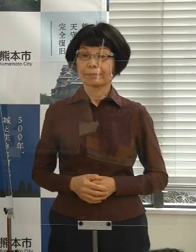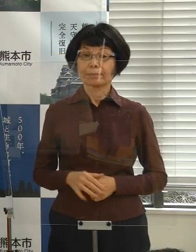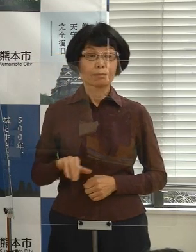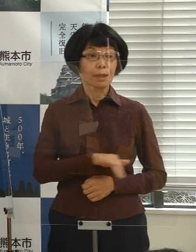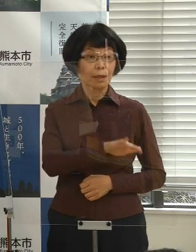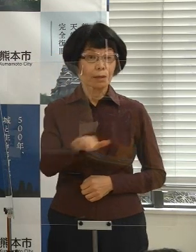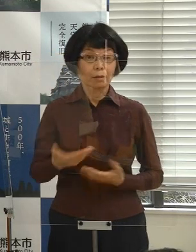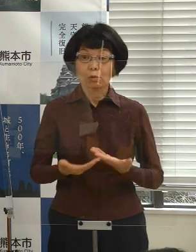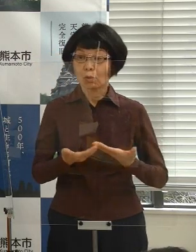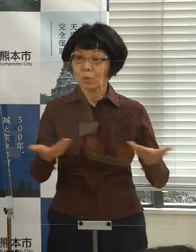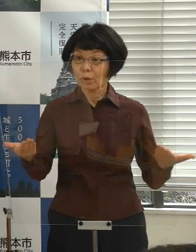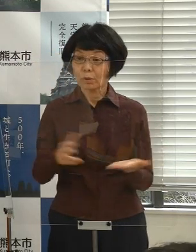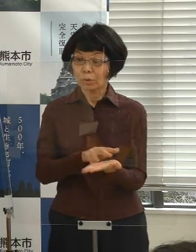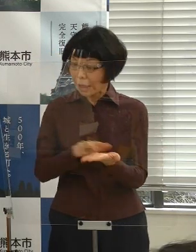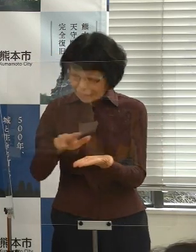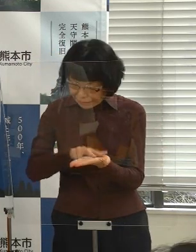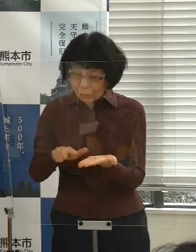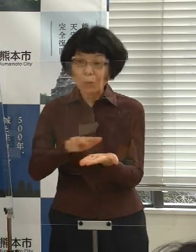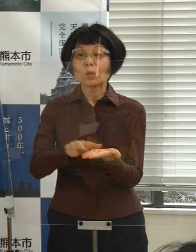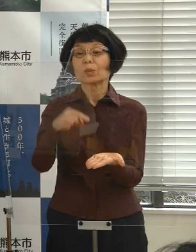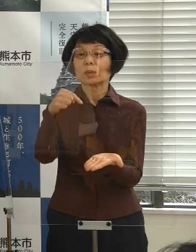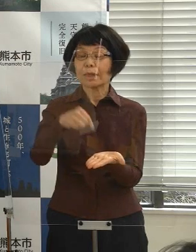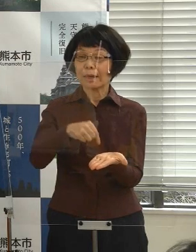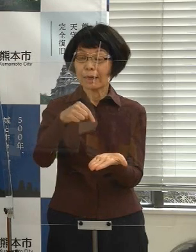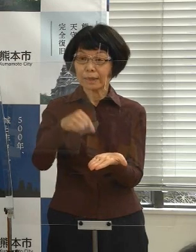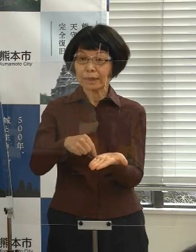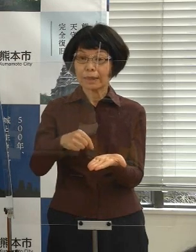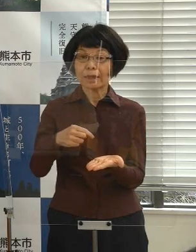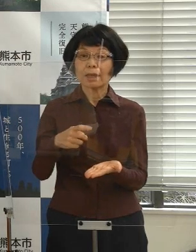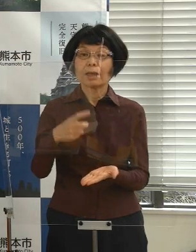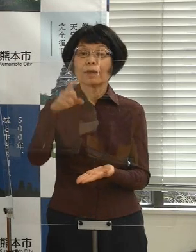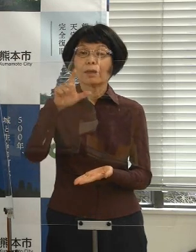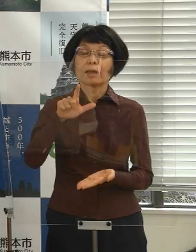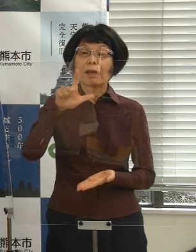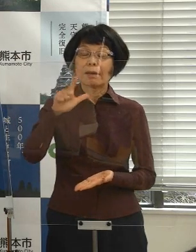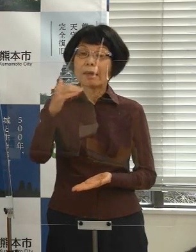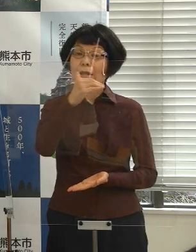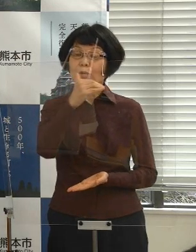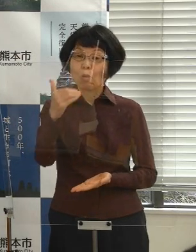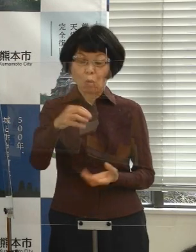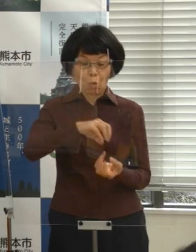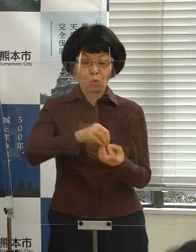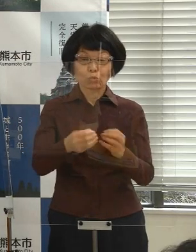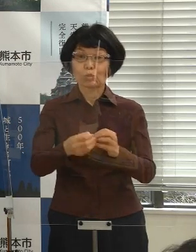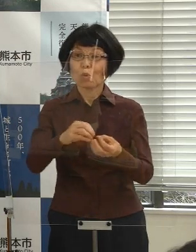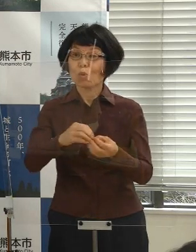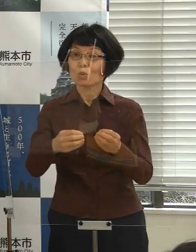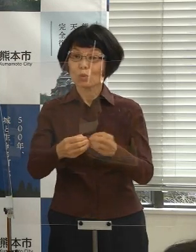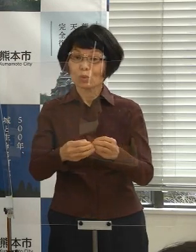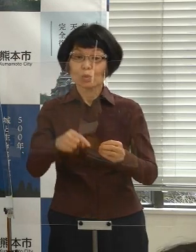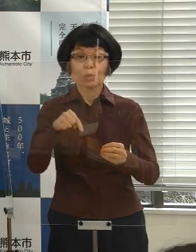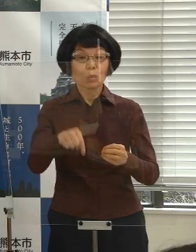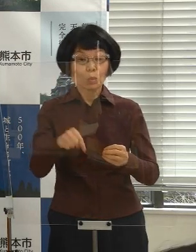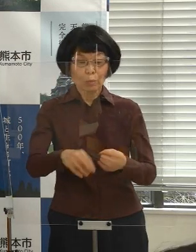にあります通りレゴブロックですね。レゴブロックでスロ